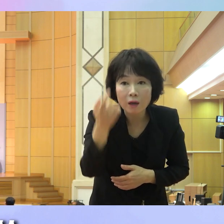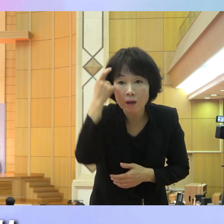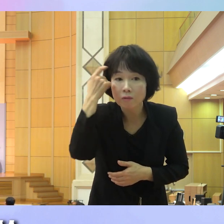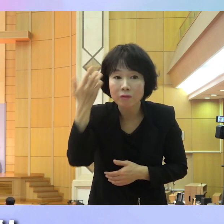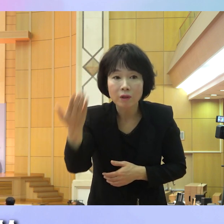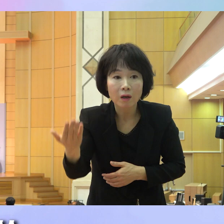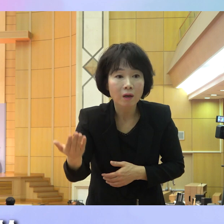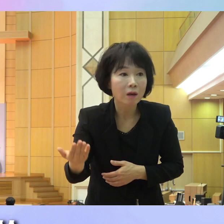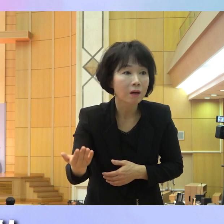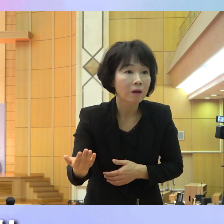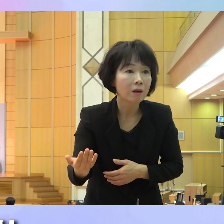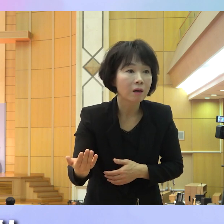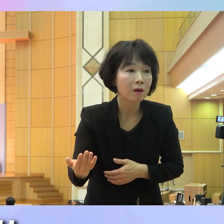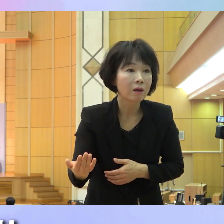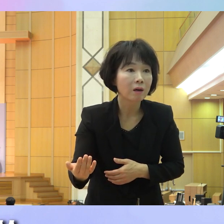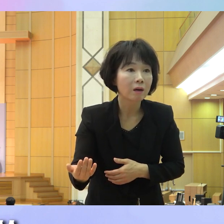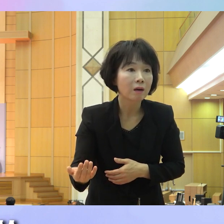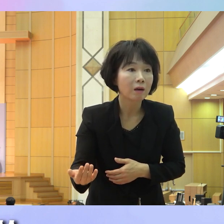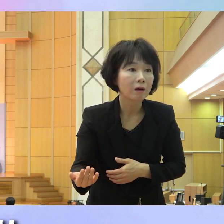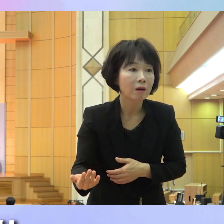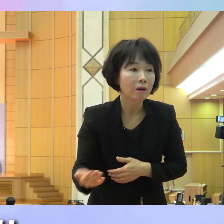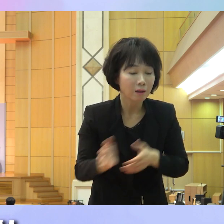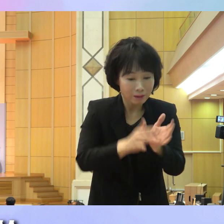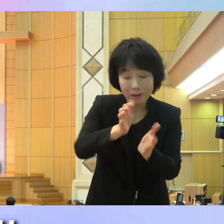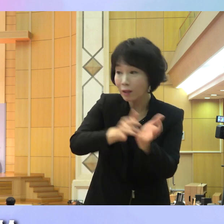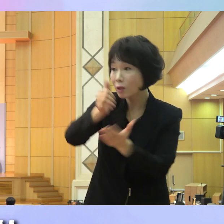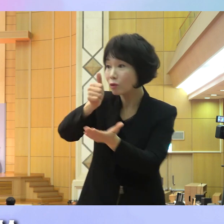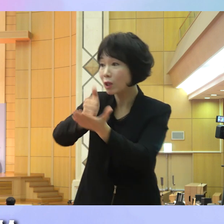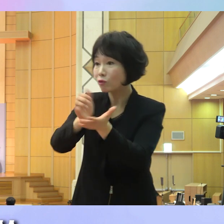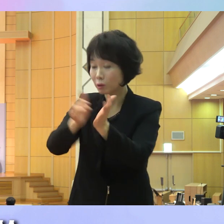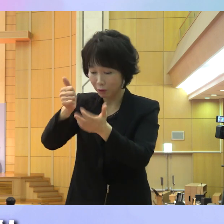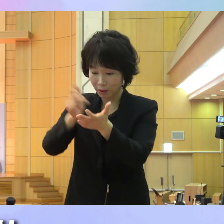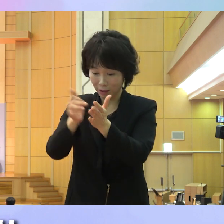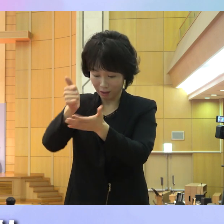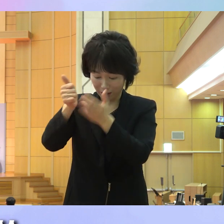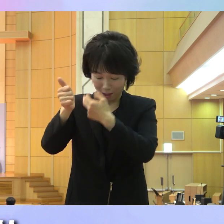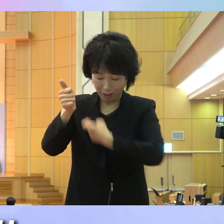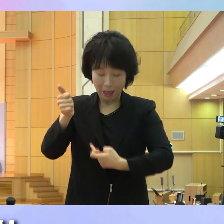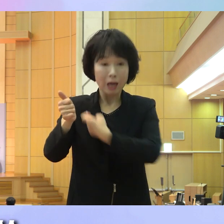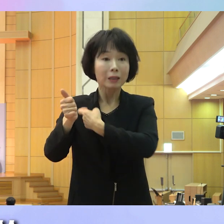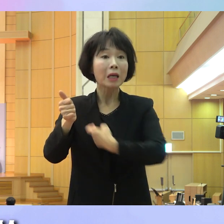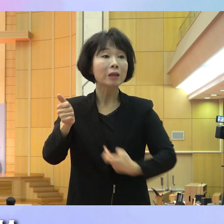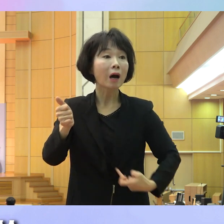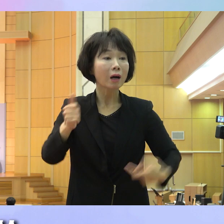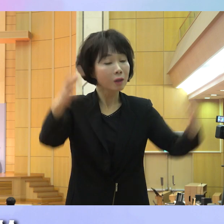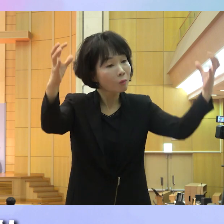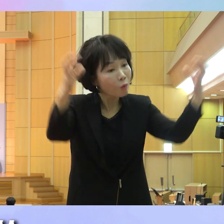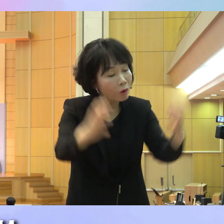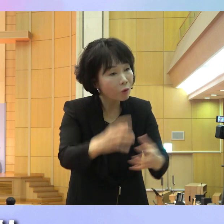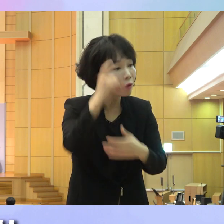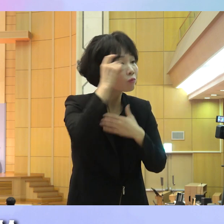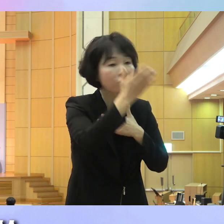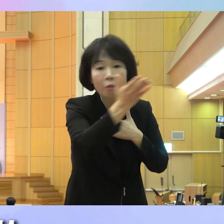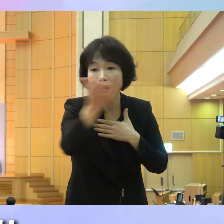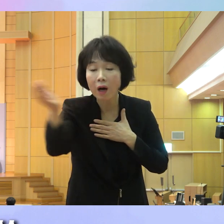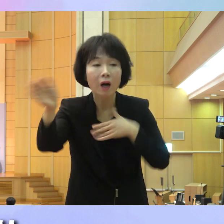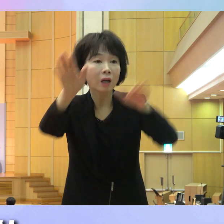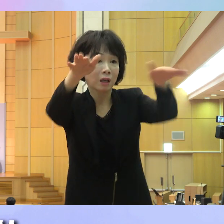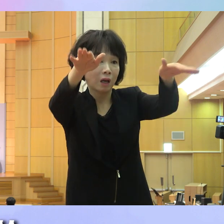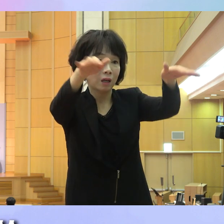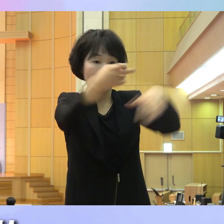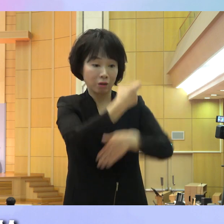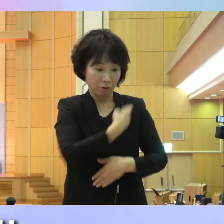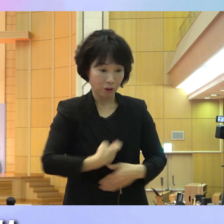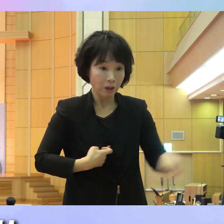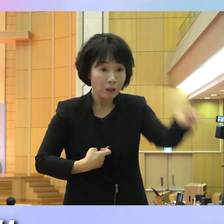손치더라도 우린 예수님과 지금 3년 6개월을 함께 잠자고 함께 식사하고 함께